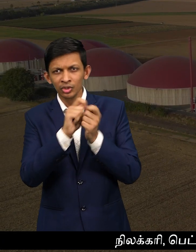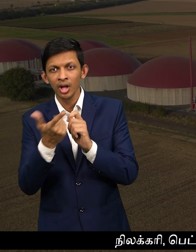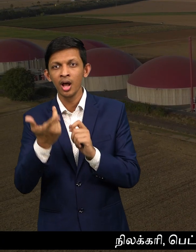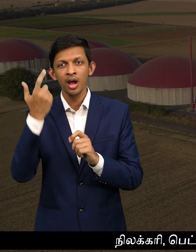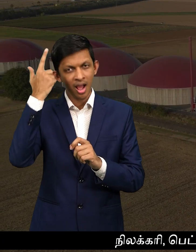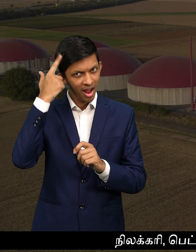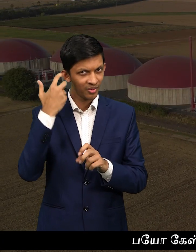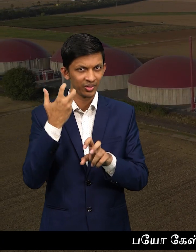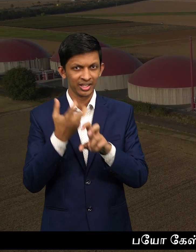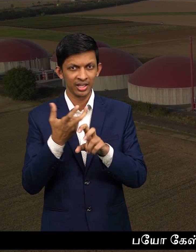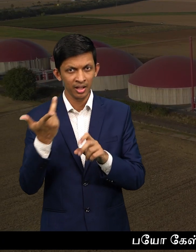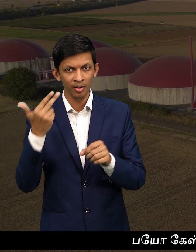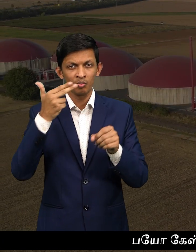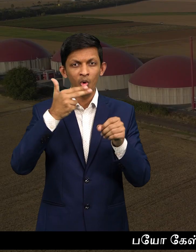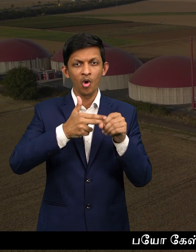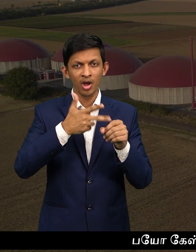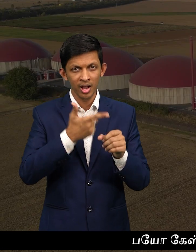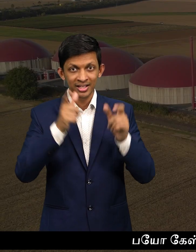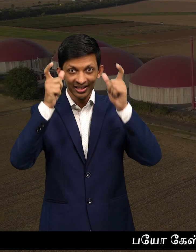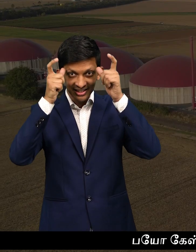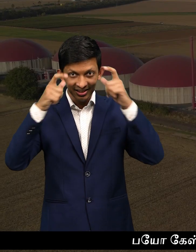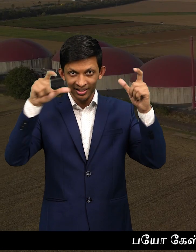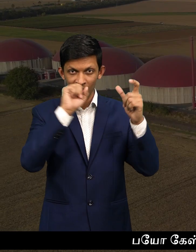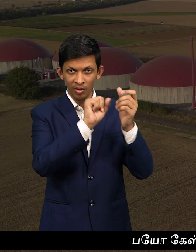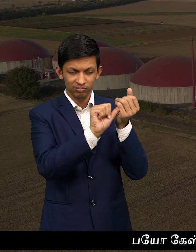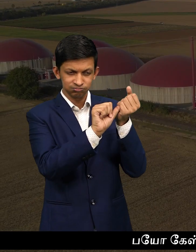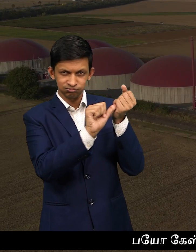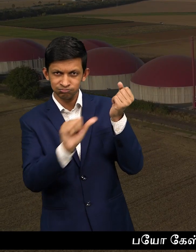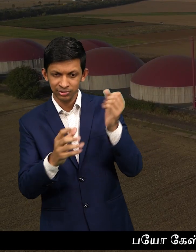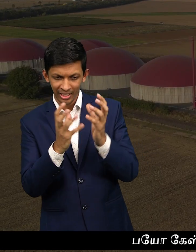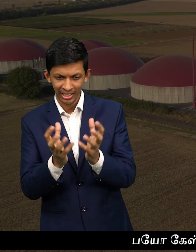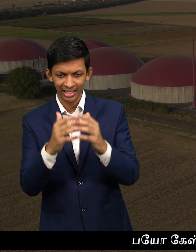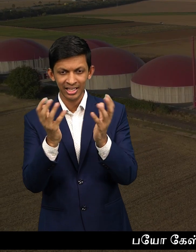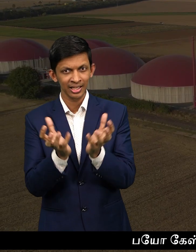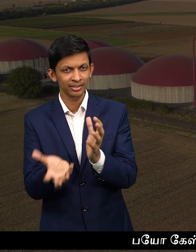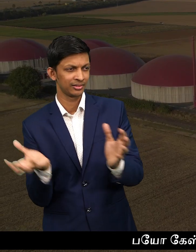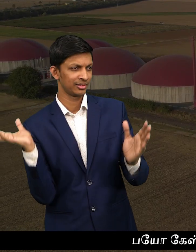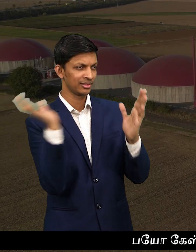பெட்ரோலியம், மாட்டு சாணம், பயோகேஸ் போன்றவற்றாகவும் மாற்றலாம்.